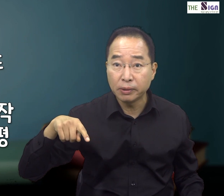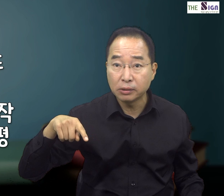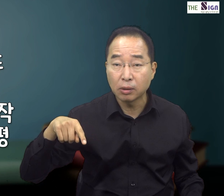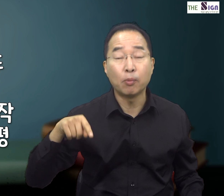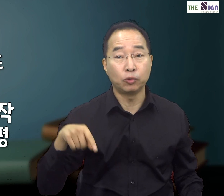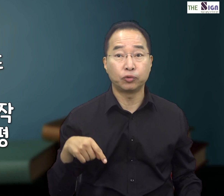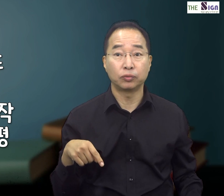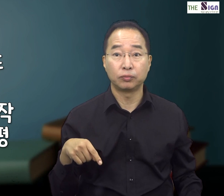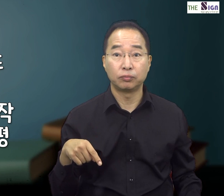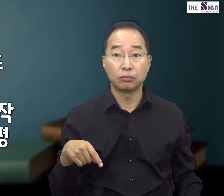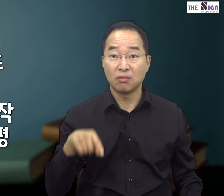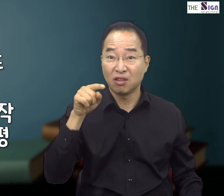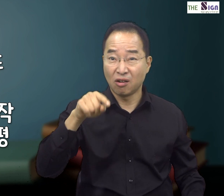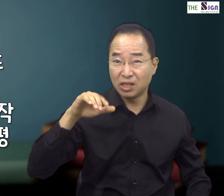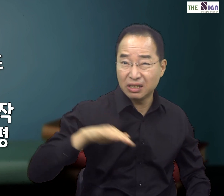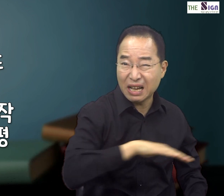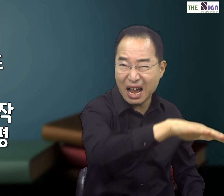돌리면서 모두 여기